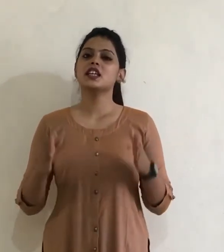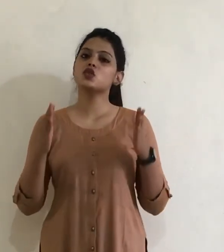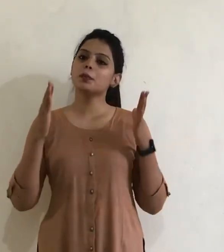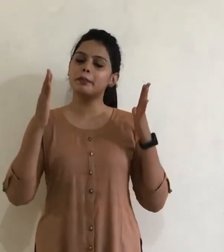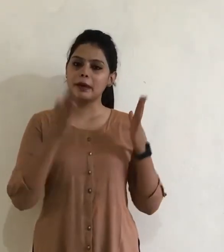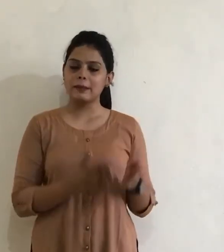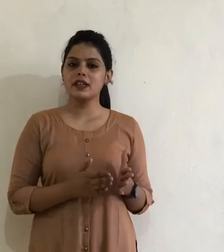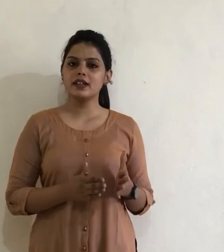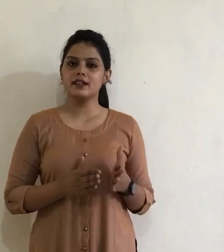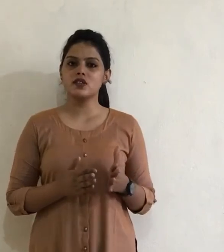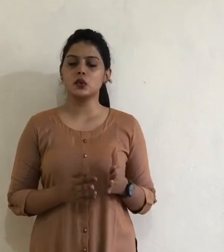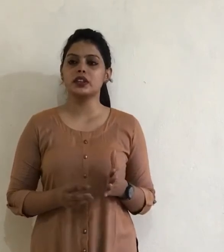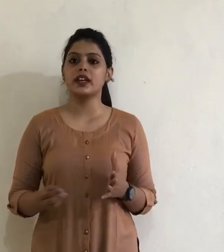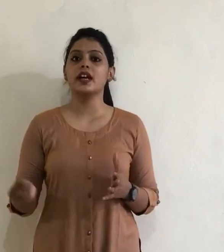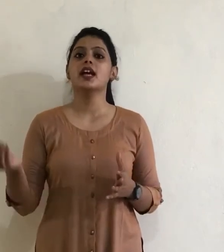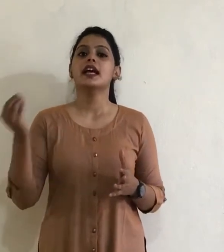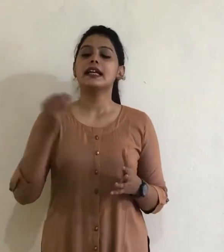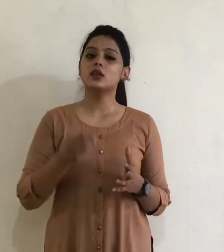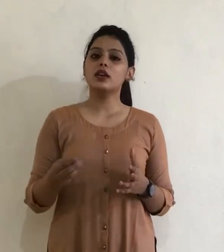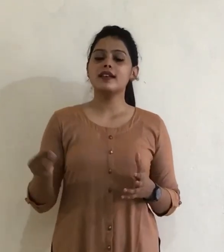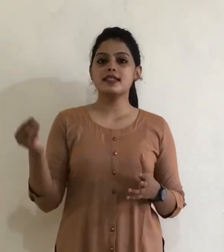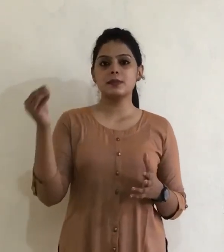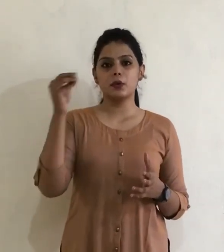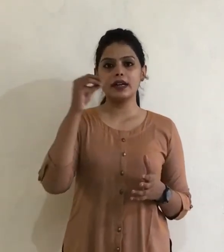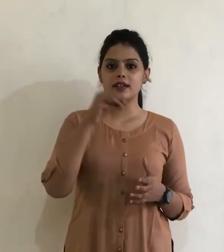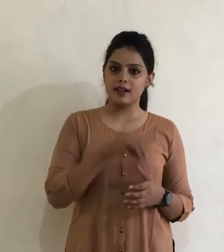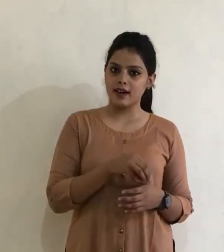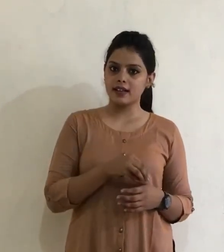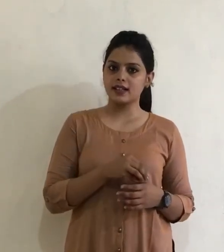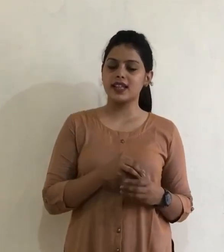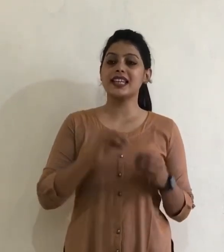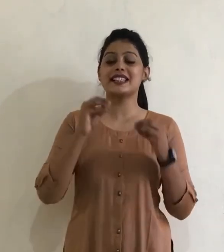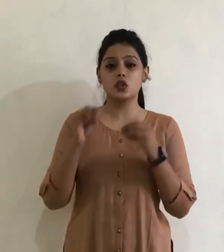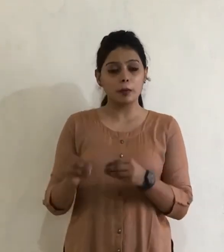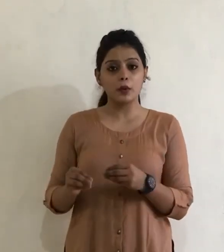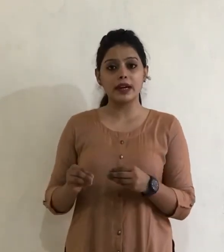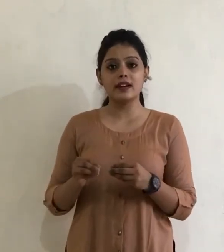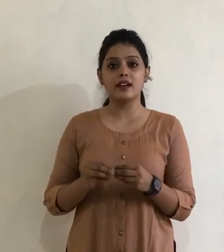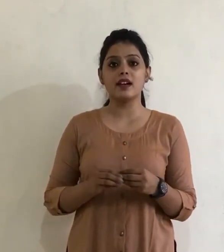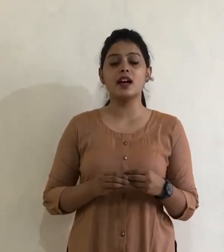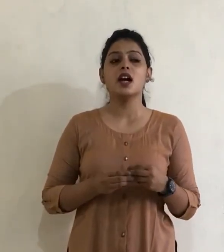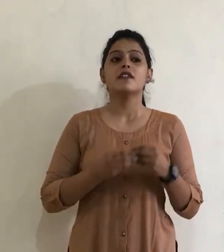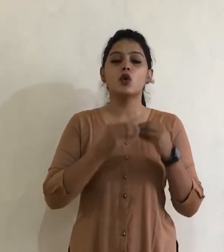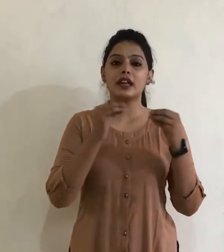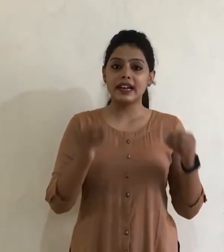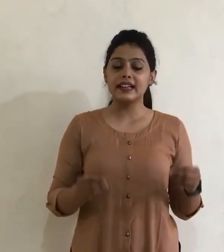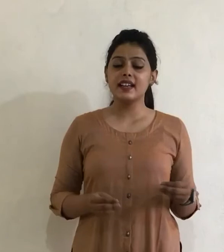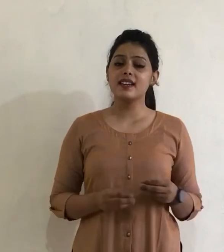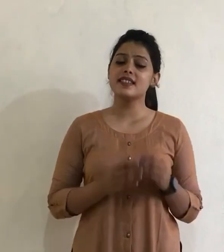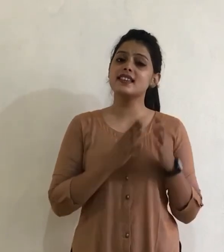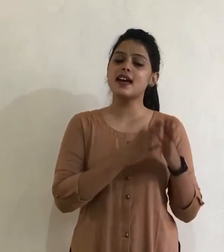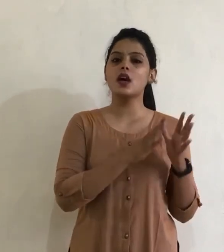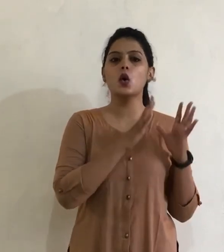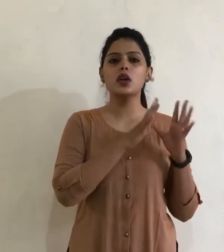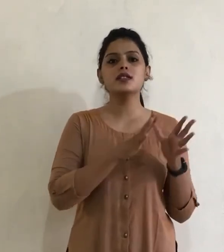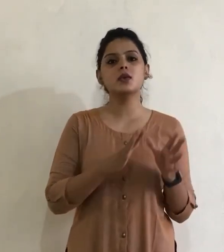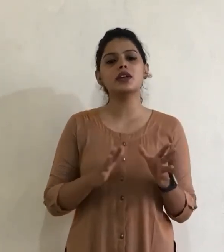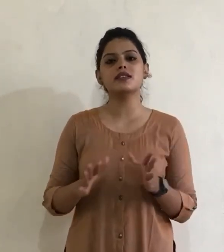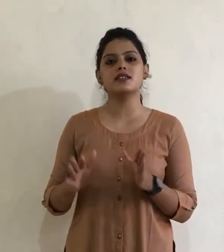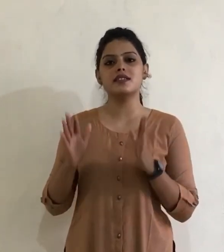जो primary dealers होते हैं, इनको license provide करना कि नहीं, किसको provide करना, वो criteria, ये सारा whole and sole decision